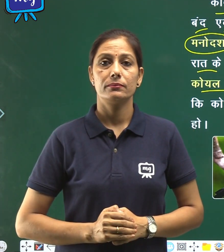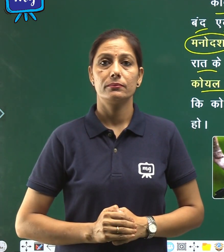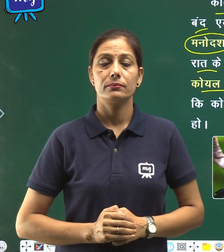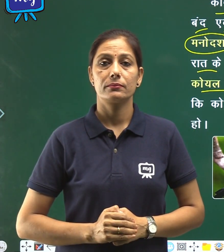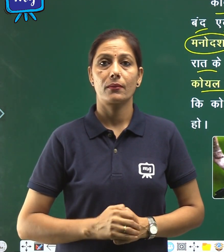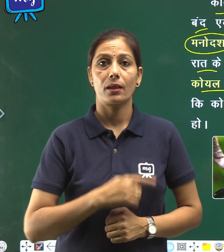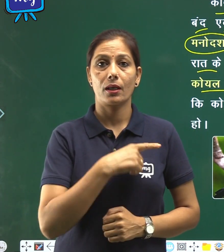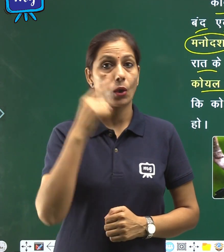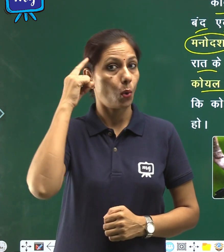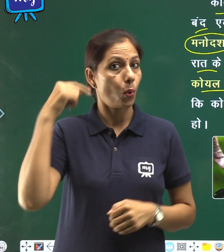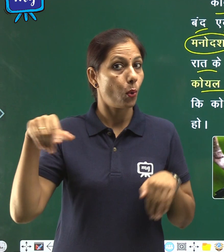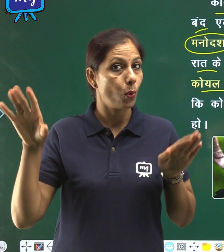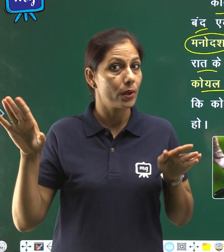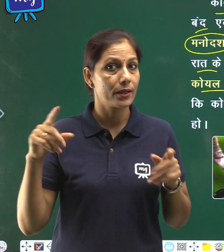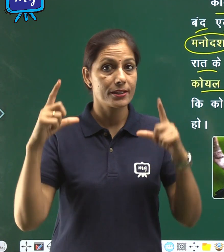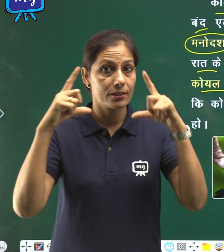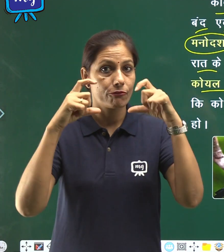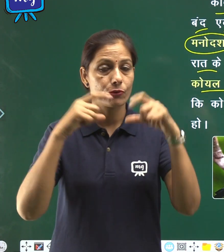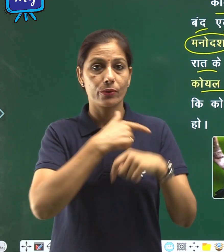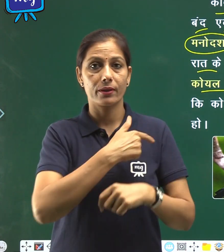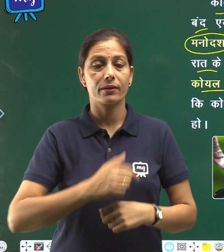ये कोयल का चित्र है।